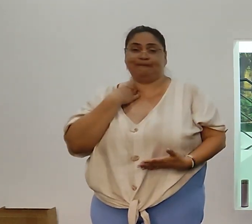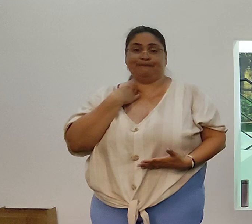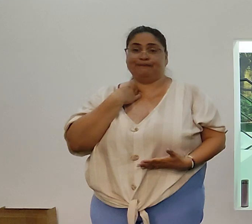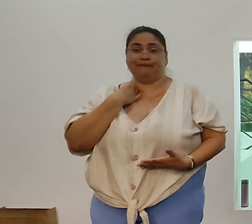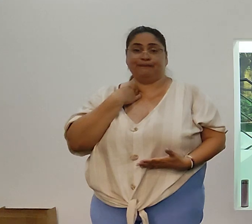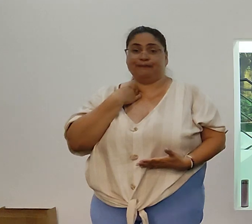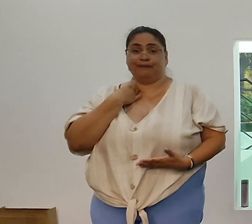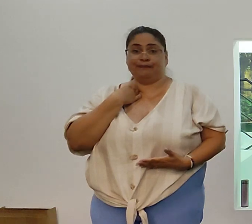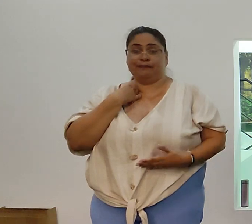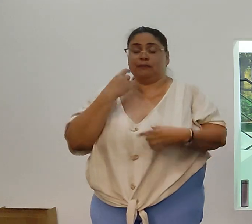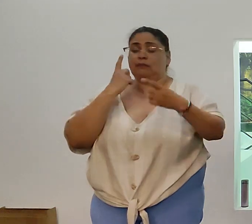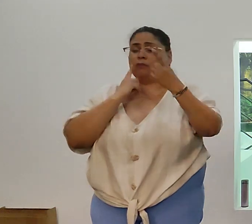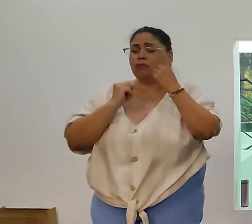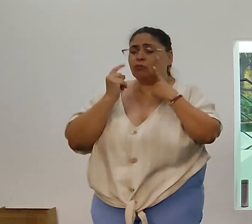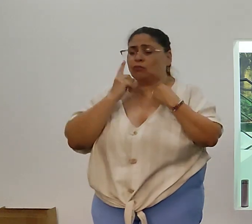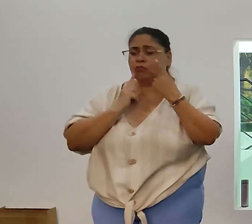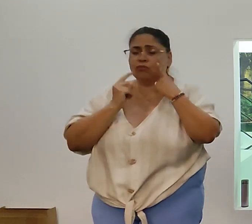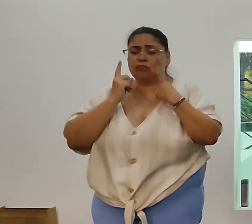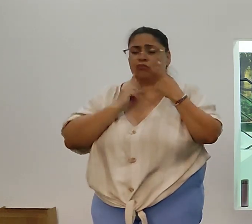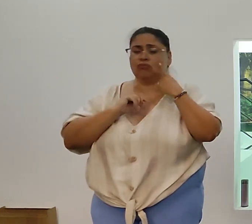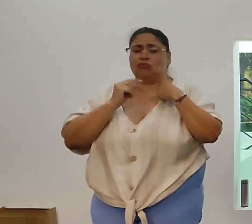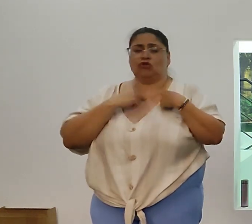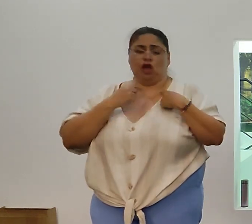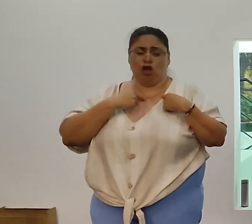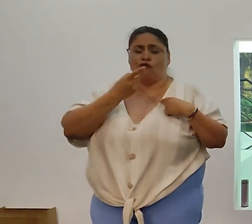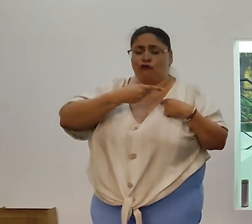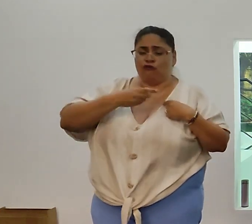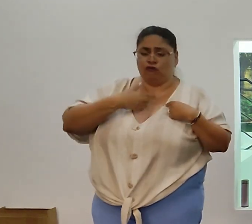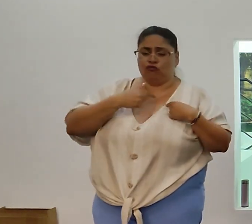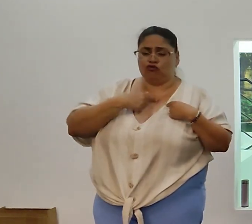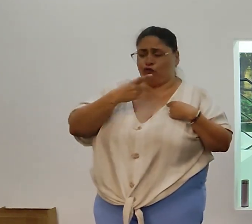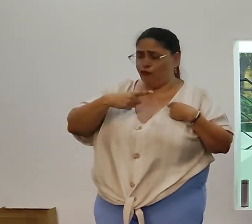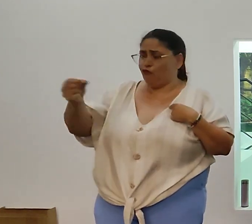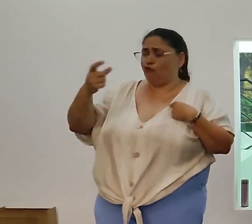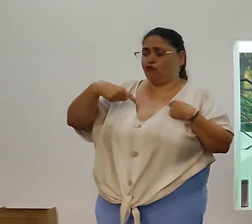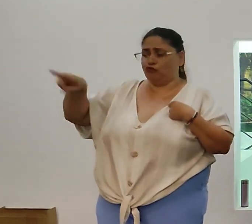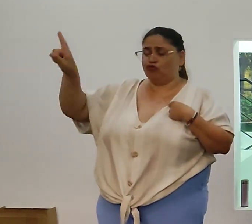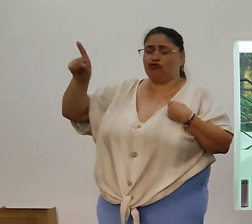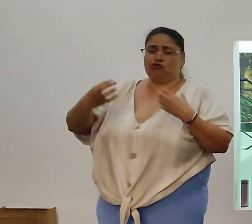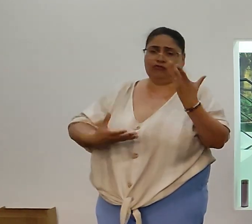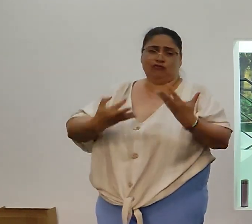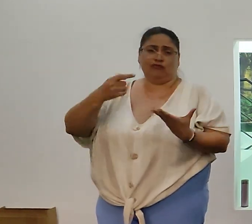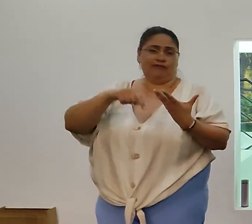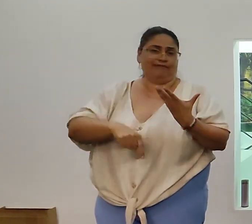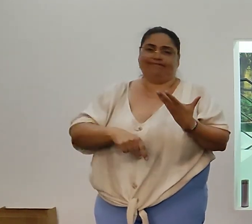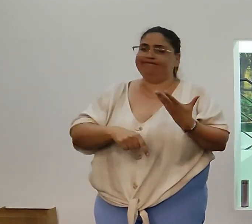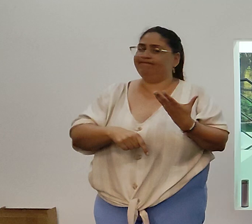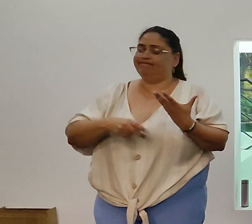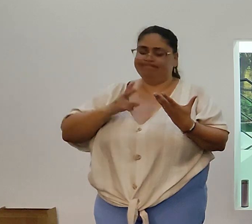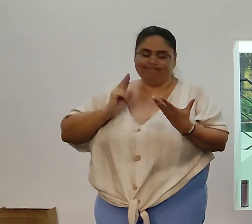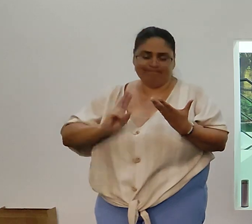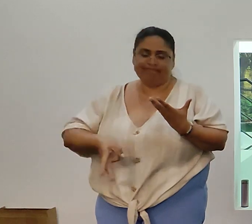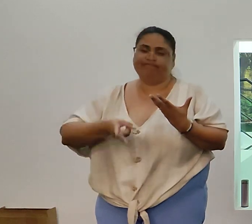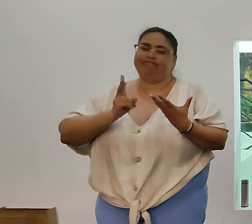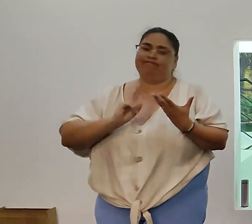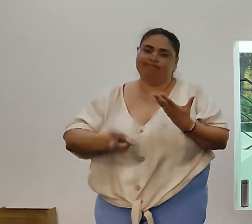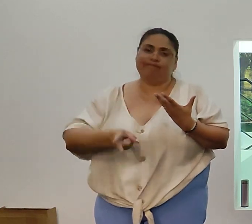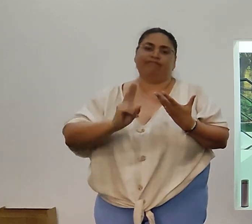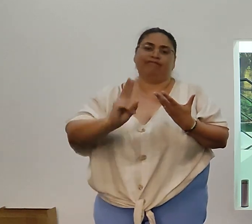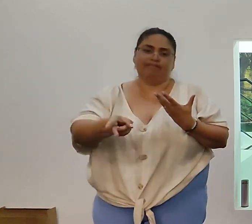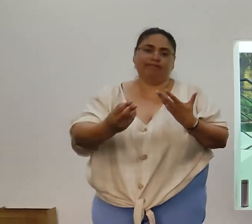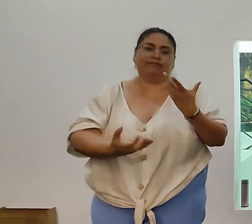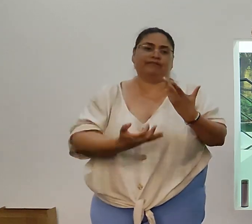Não adianta a pessoa chorar e dizer, olha, um dia eu vou sair daqui. Não. Você está lá por tempo